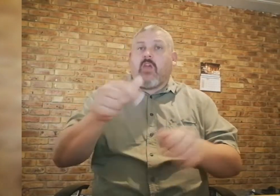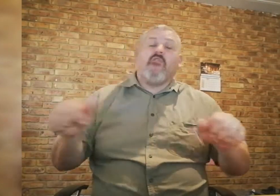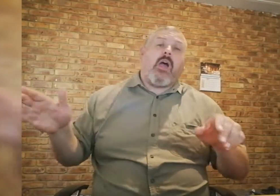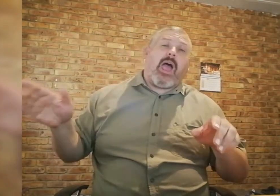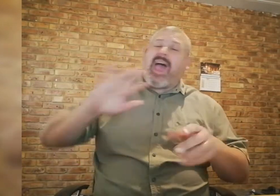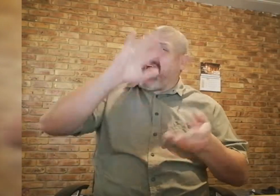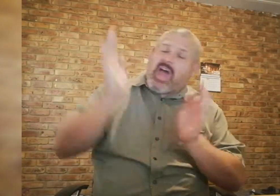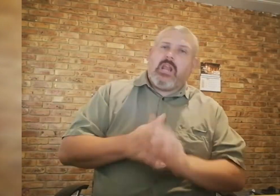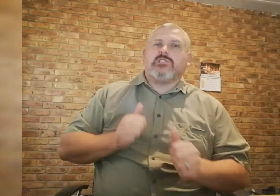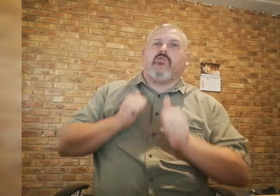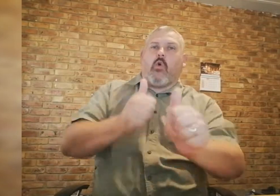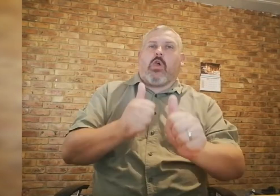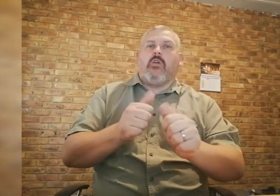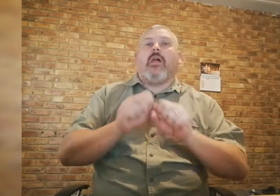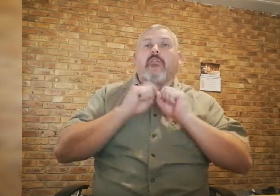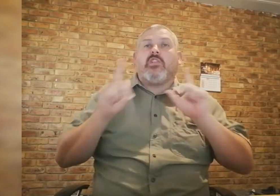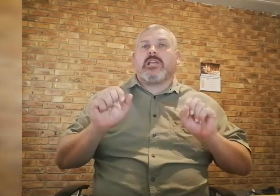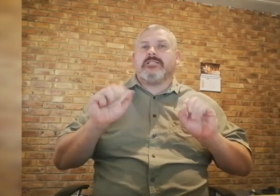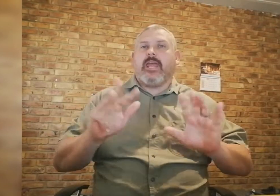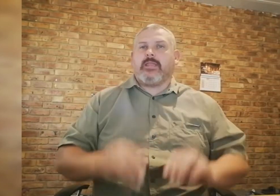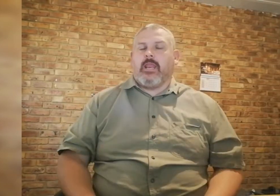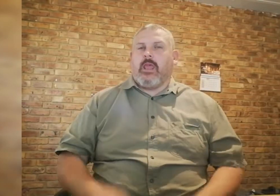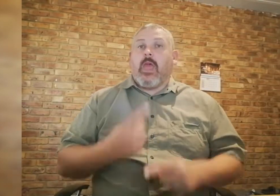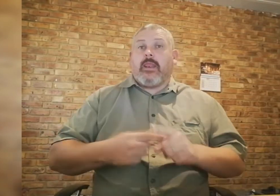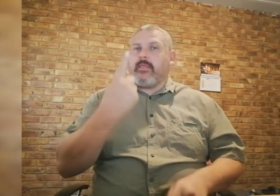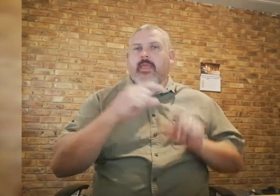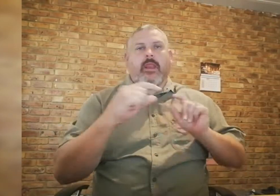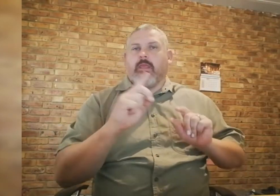jy alles voor van Leviticus 19, net hier nie.